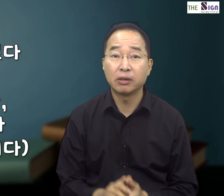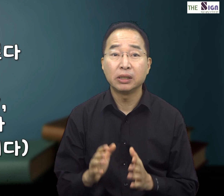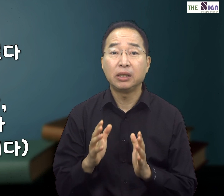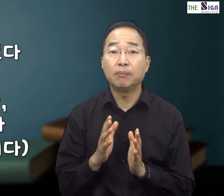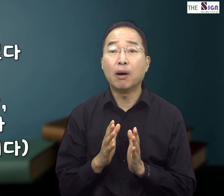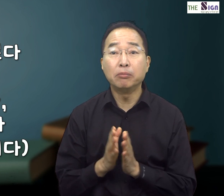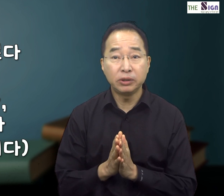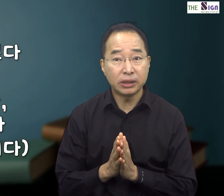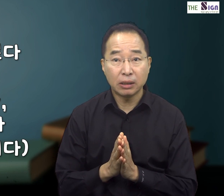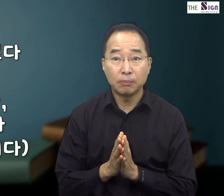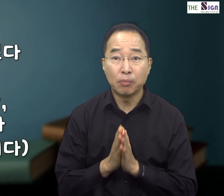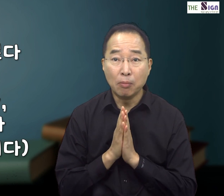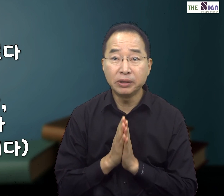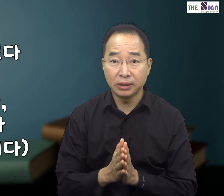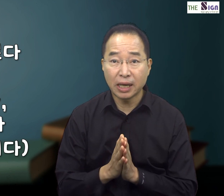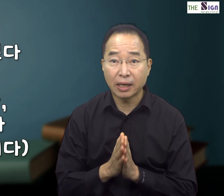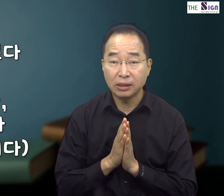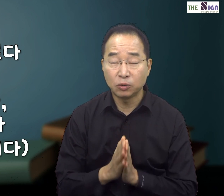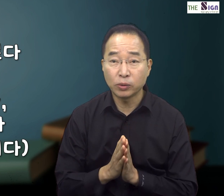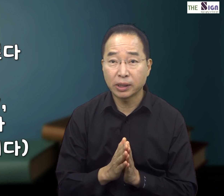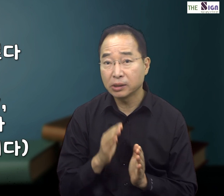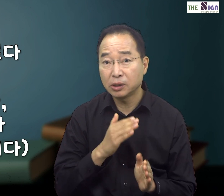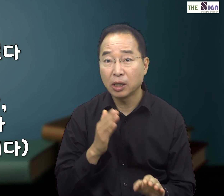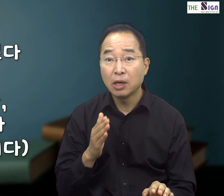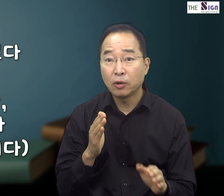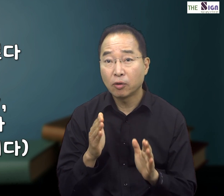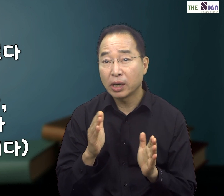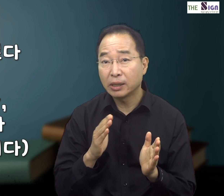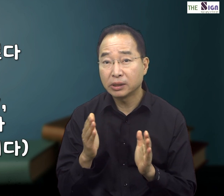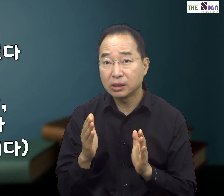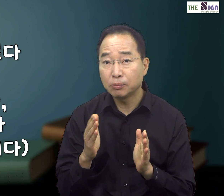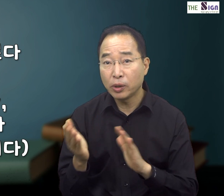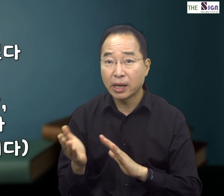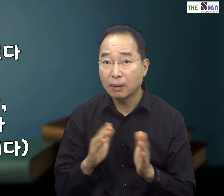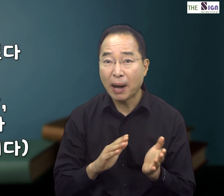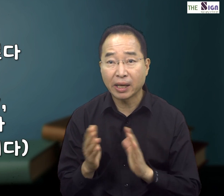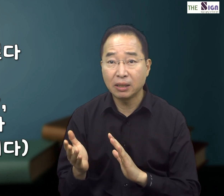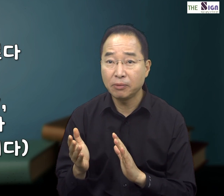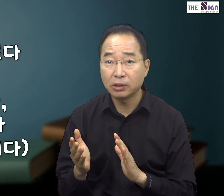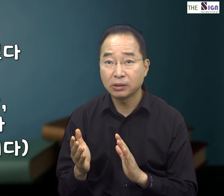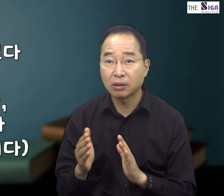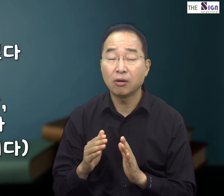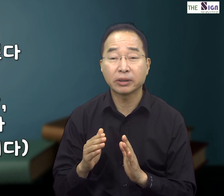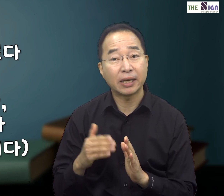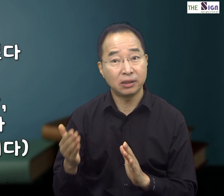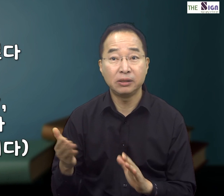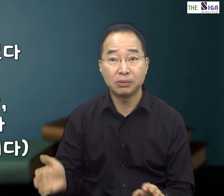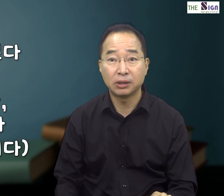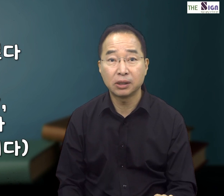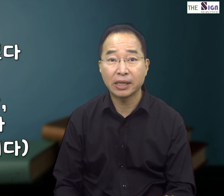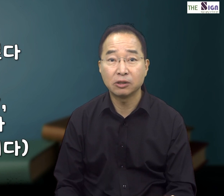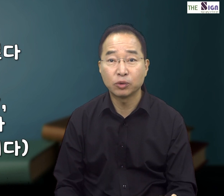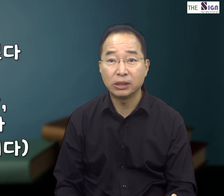이 머무르다라는 이 동작이 이제 여러 가지 모양이 바뀌면서 다른 의미들을 가질 수가